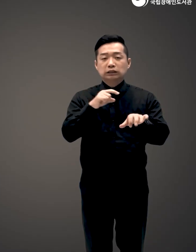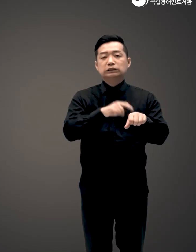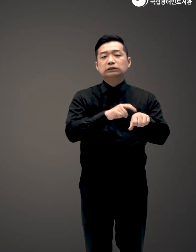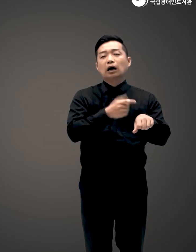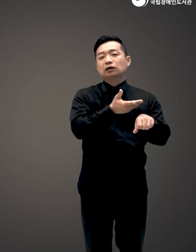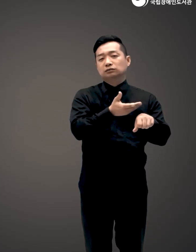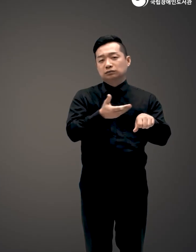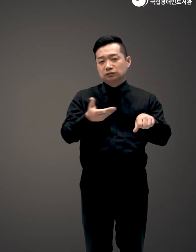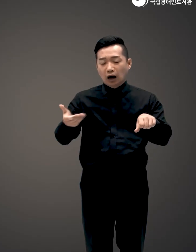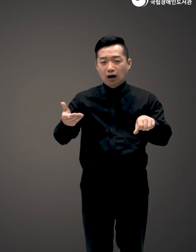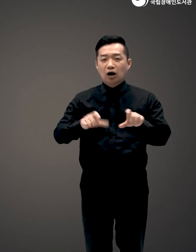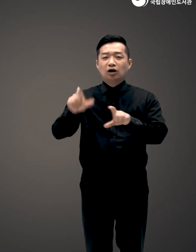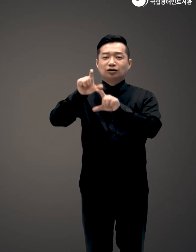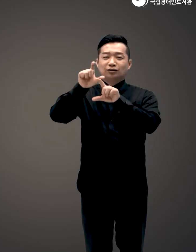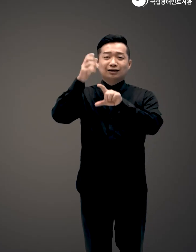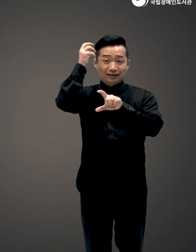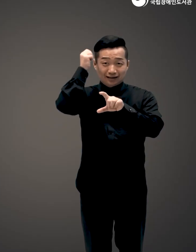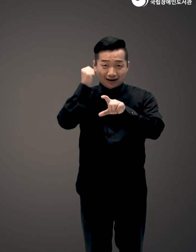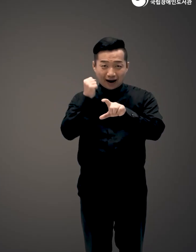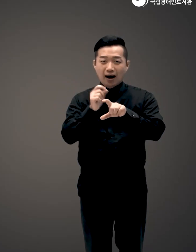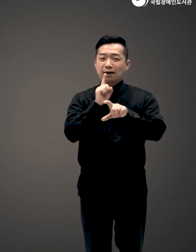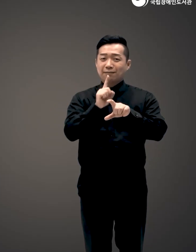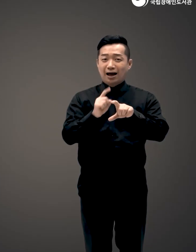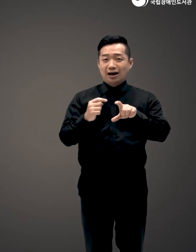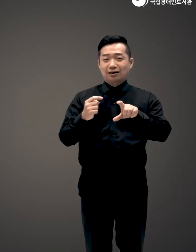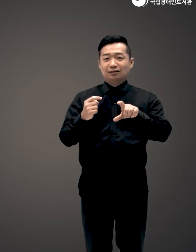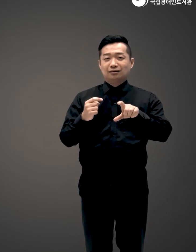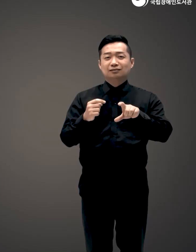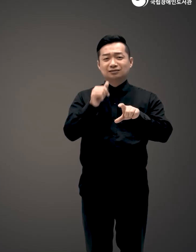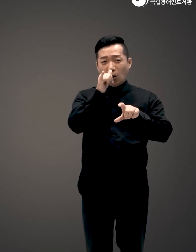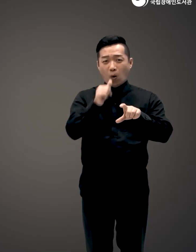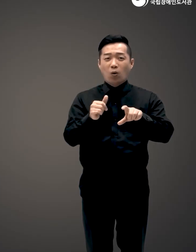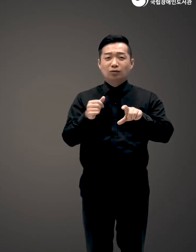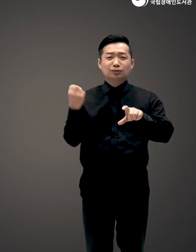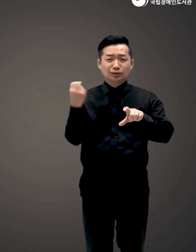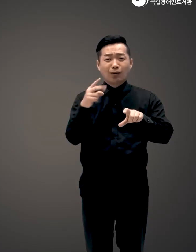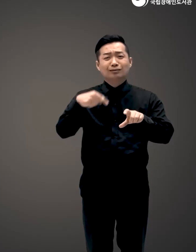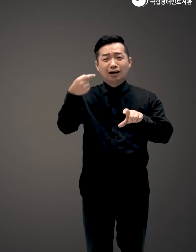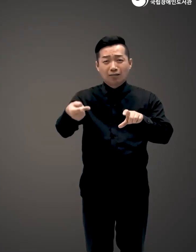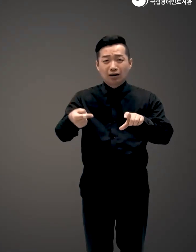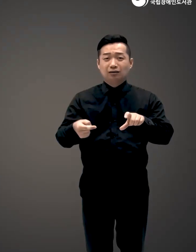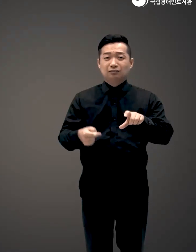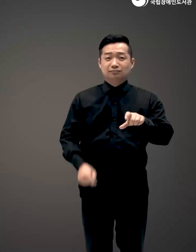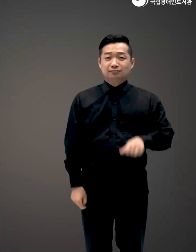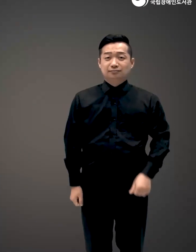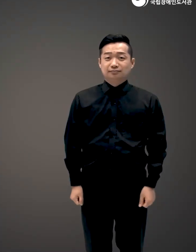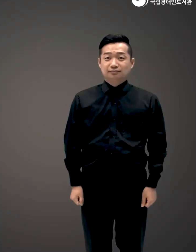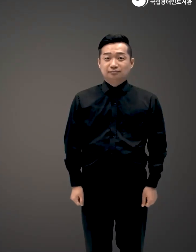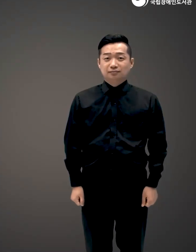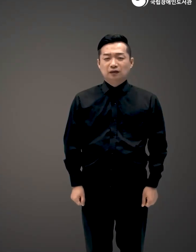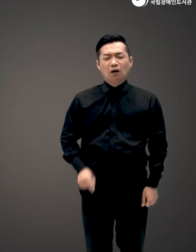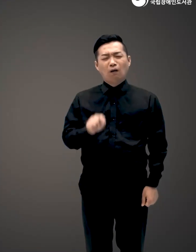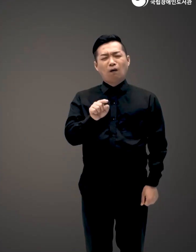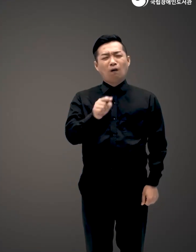엄마가 시간이 지나니까 더 잊혀지지 않는다고 얘기한 거나 그다음에